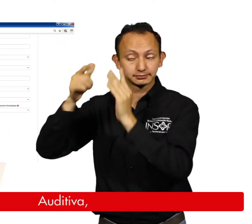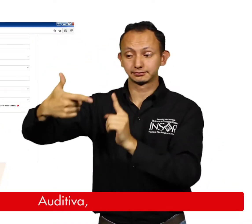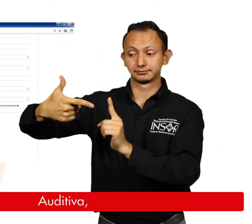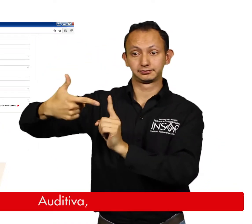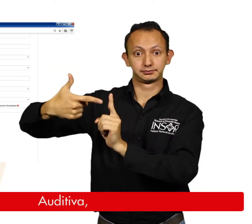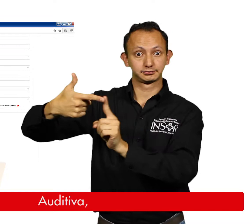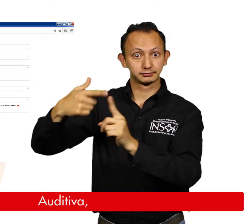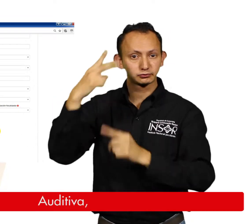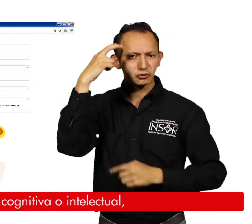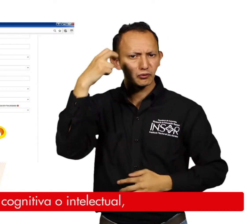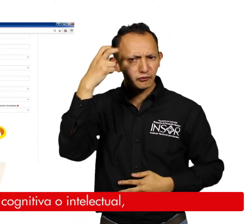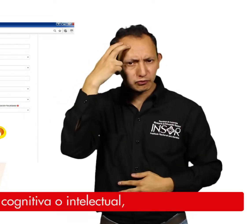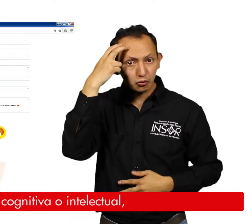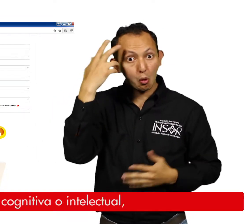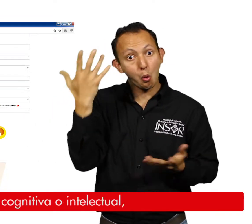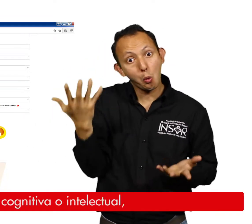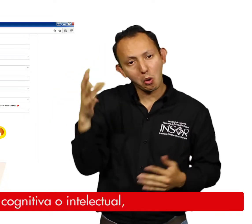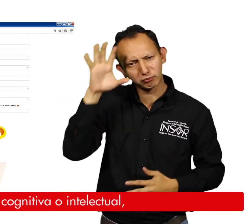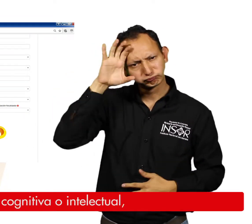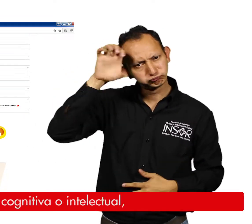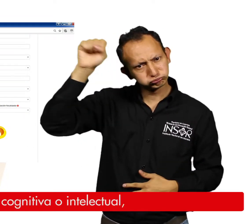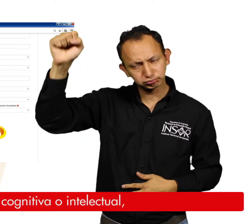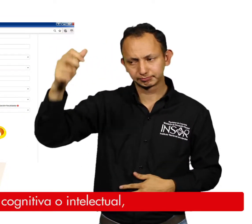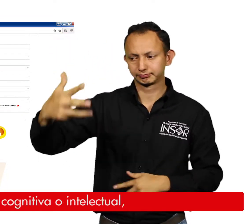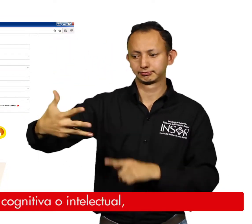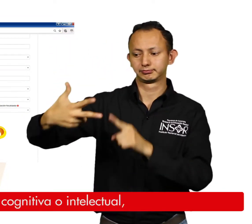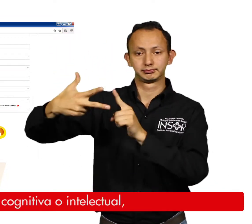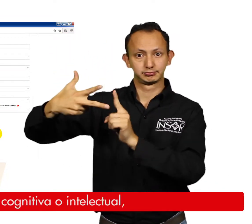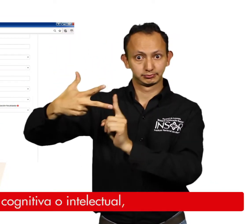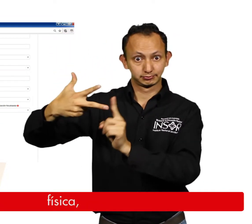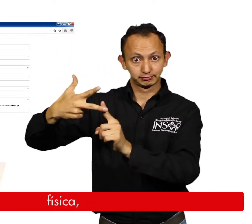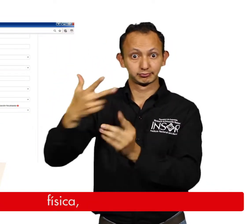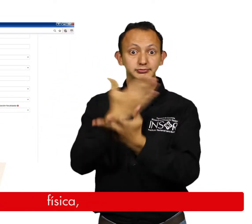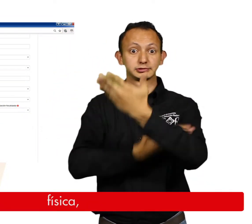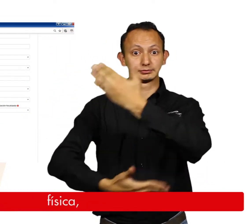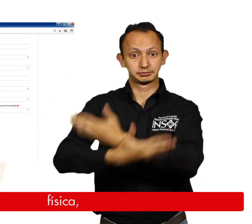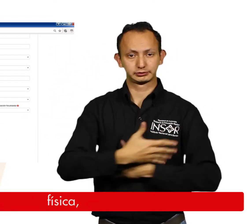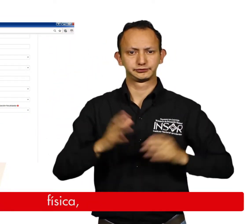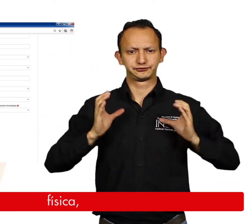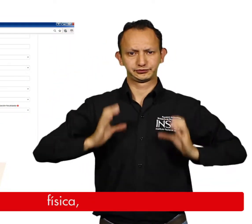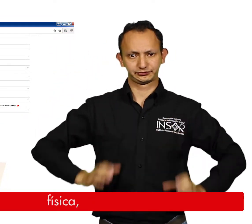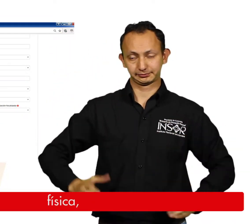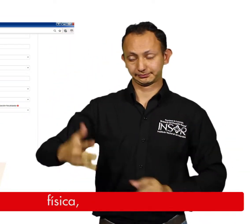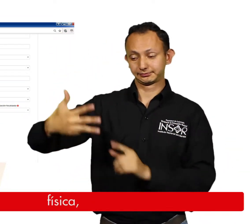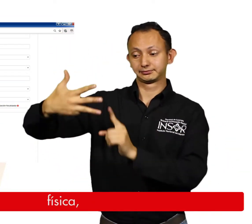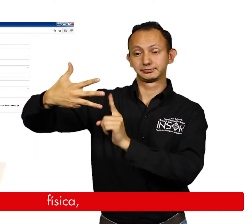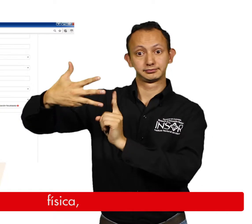Auditiva, cognitiva o intelectual, física,